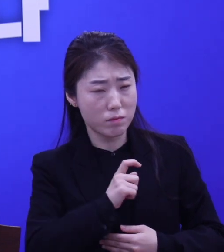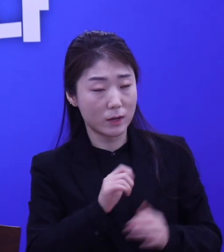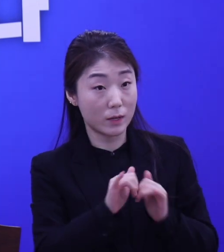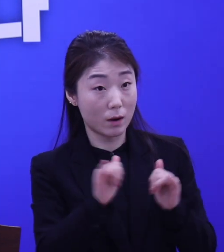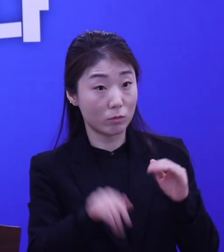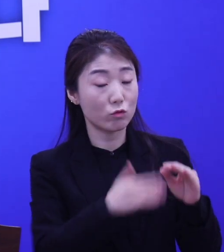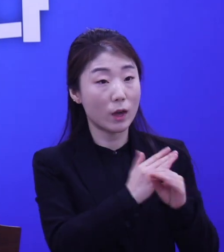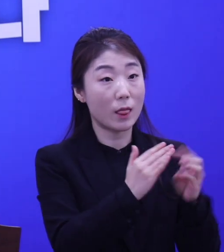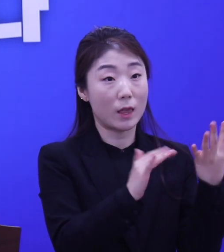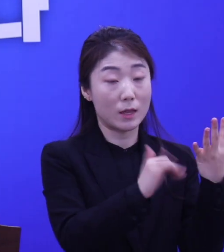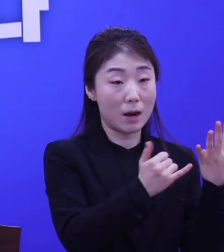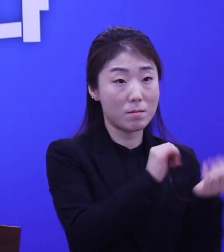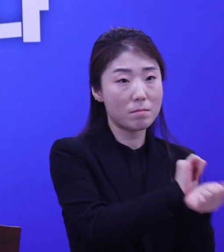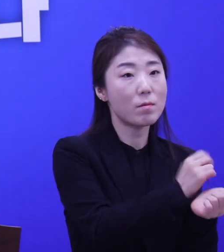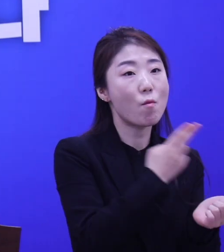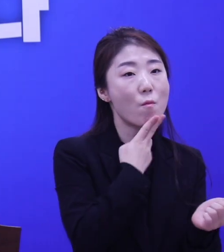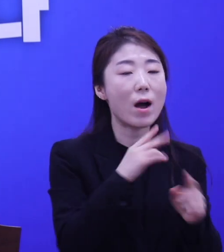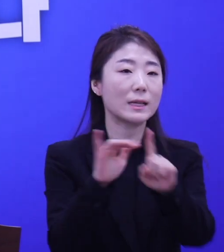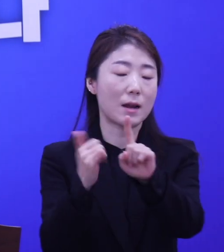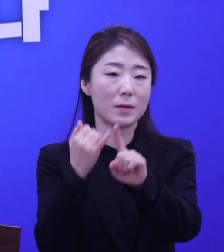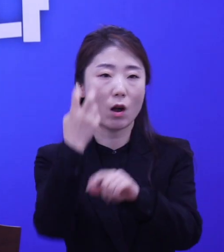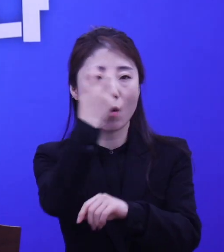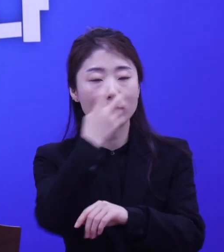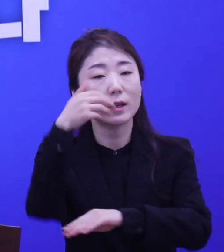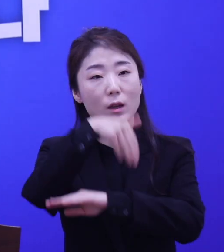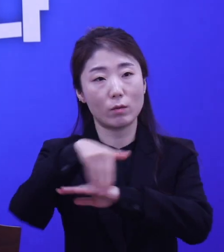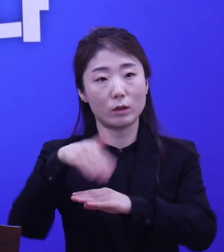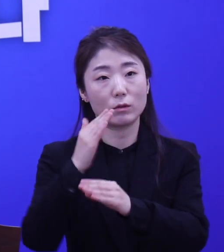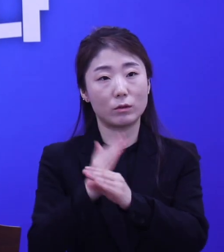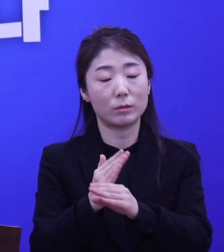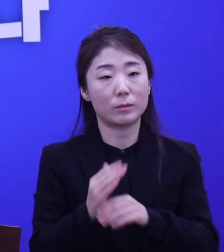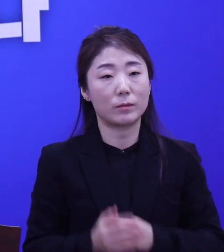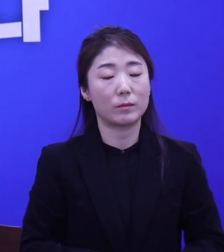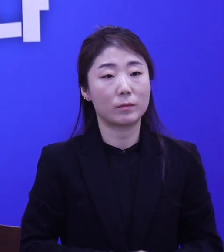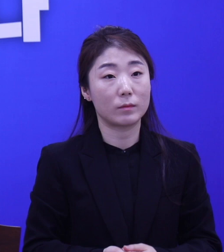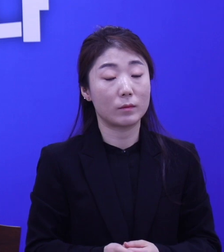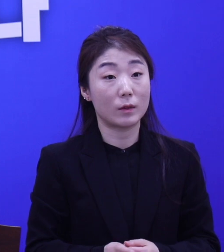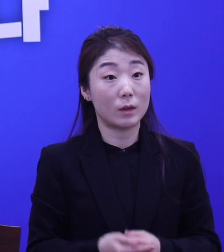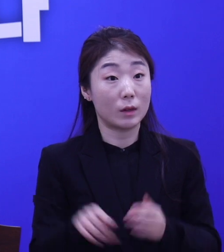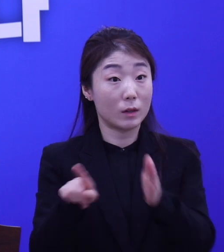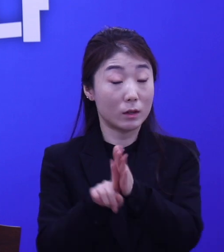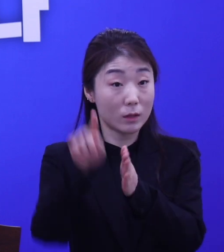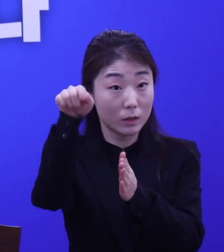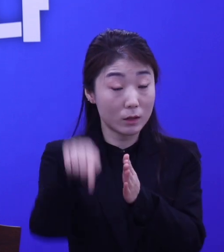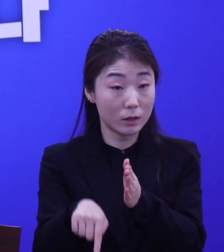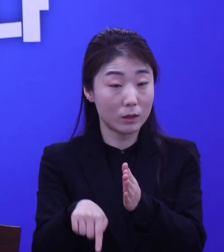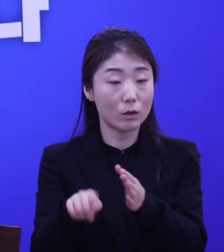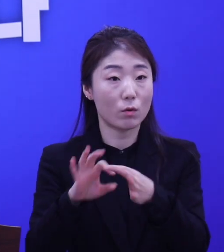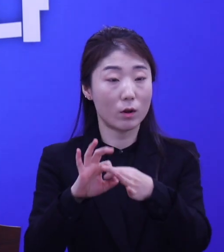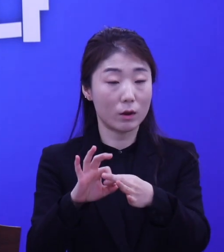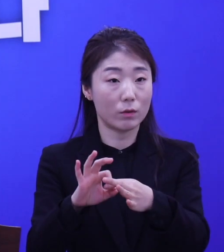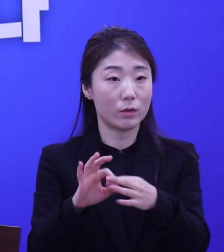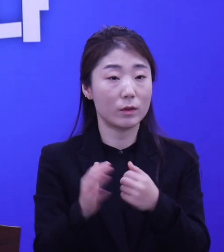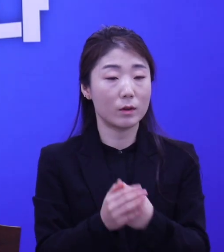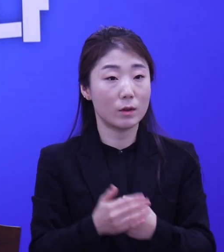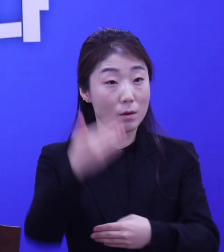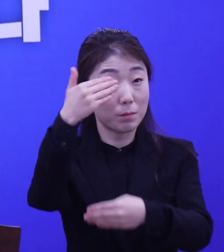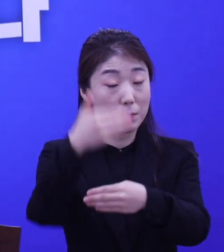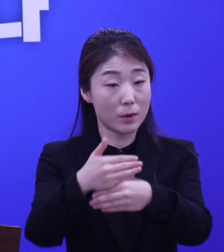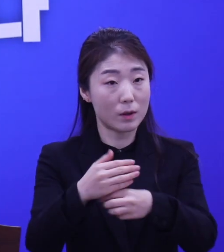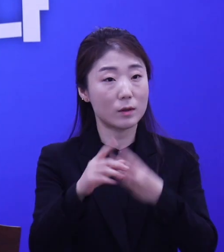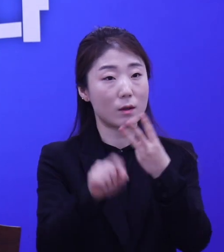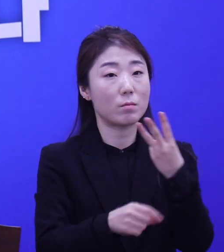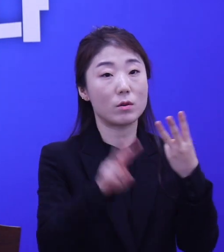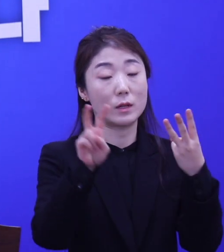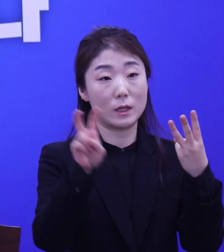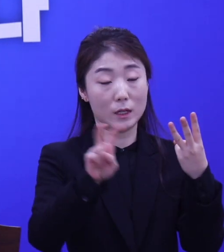4명은 음성이고 1명은 검사 예정입니다. 신천지 교회와 시설 폐쇄는 3월